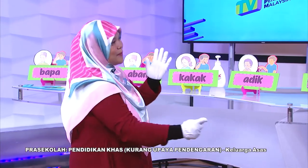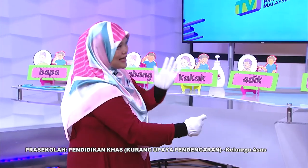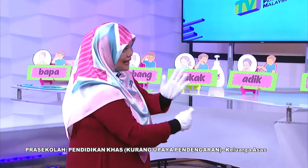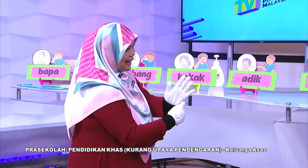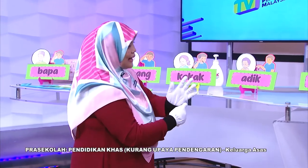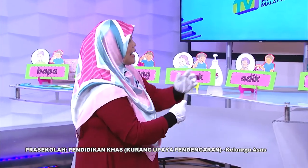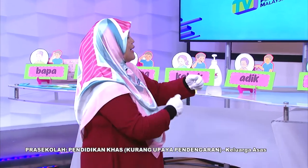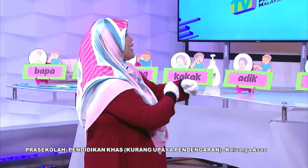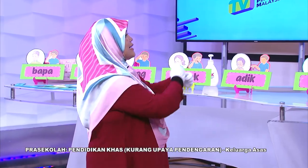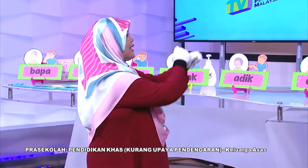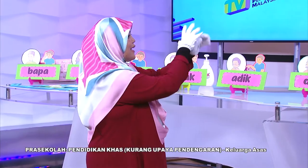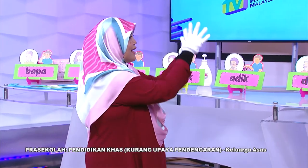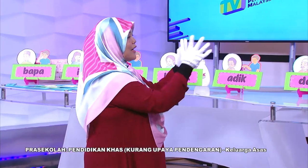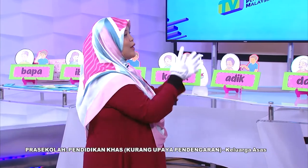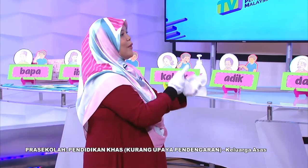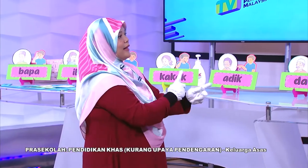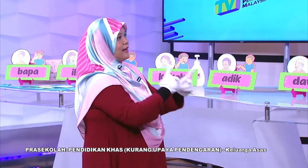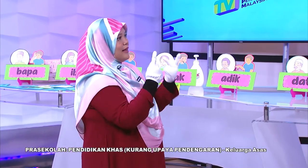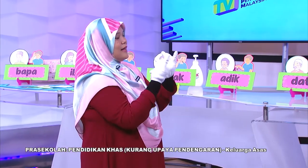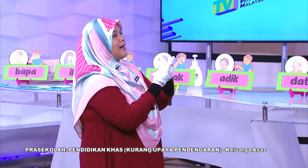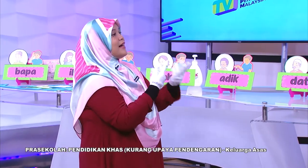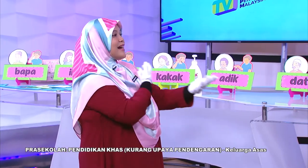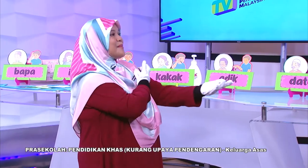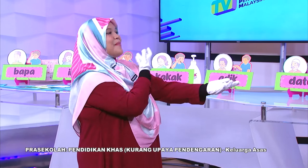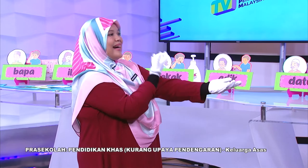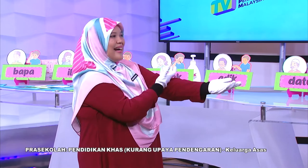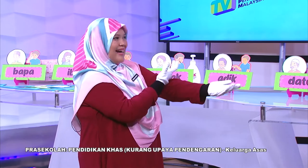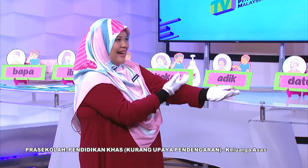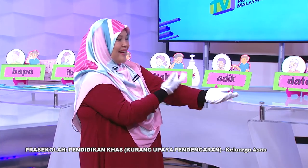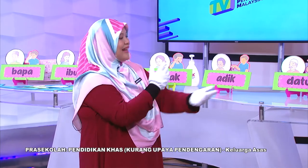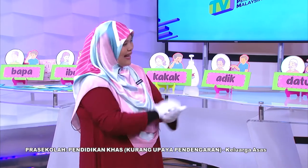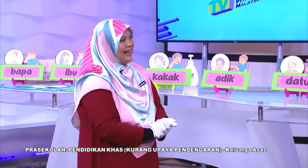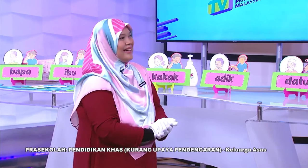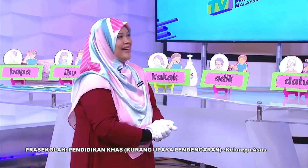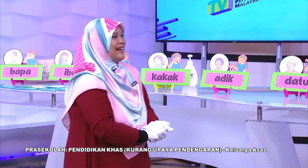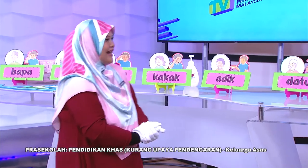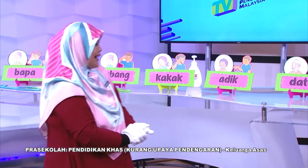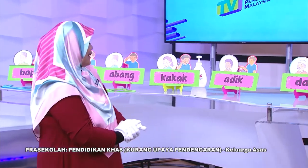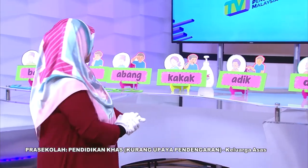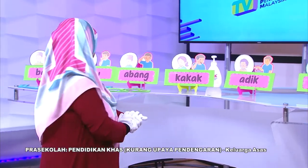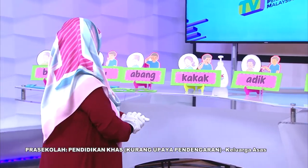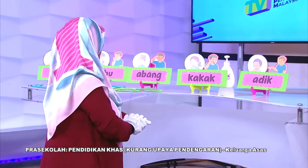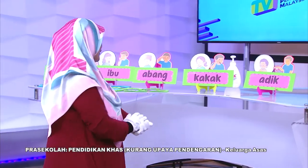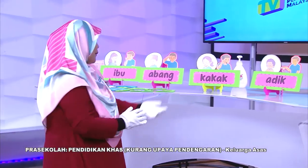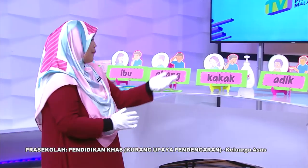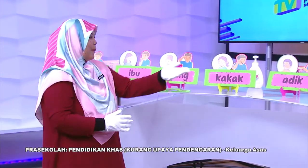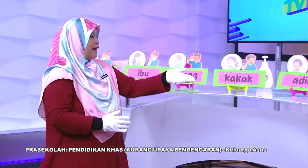tambah lagi menjadi keluarga Kembangan oke itu saja untuk